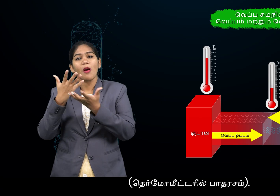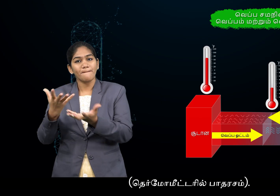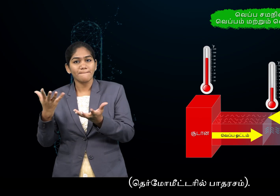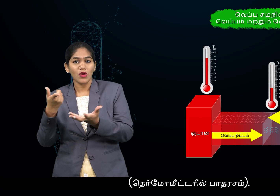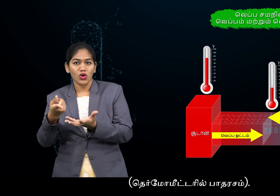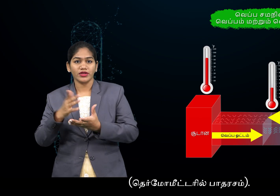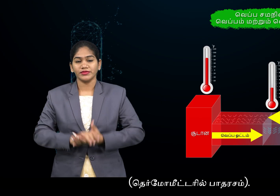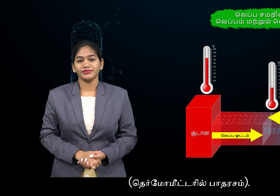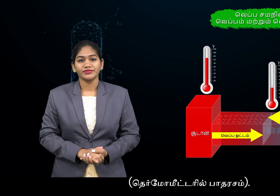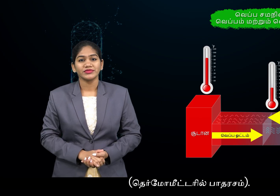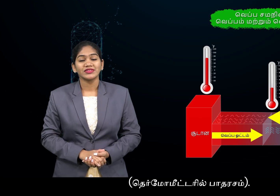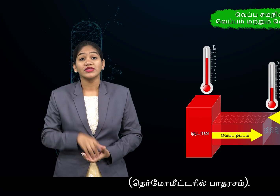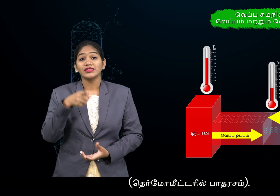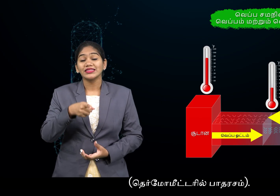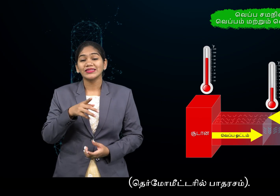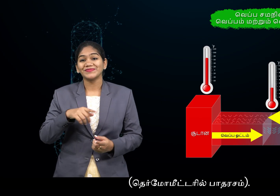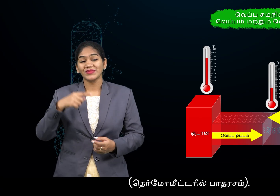அதாவது தெர்மாமீட்டரில் பாதரசம்